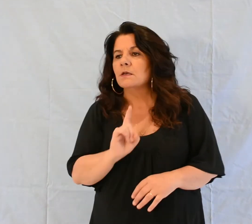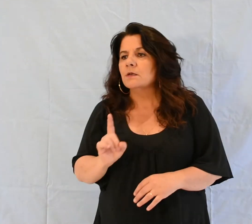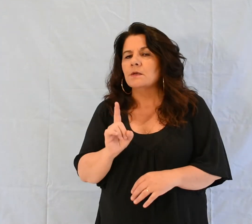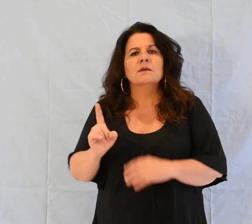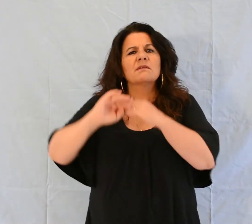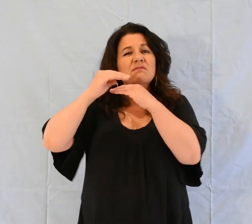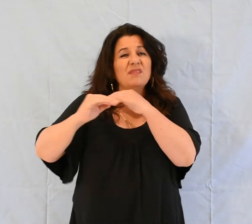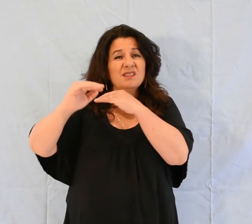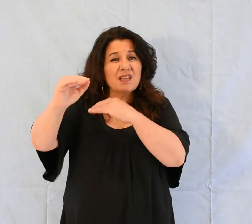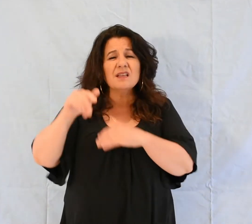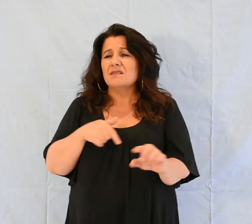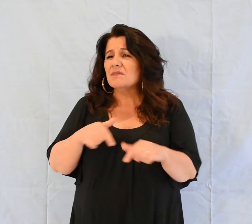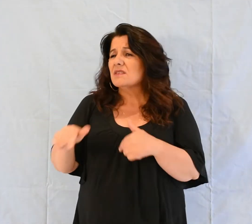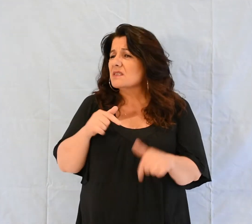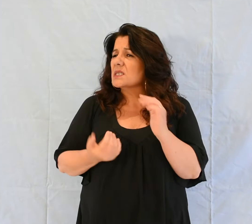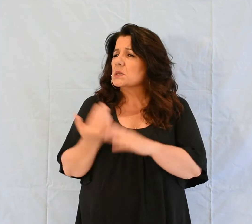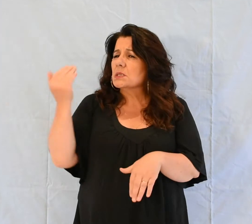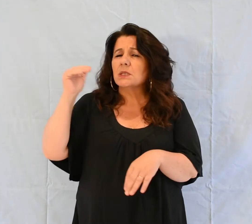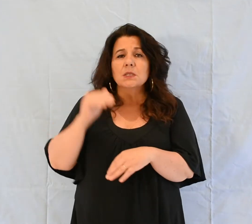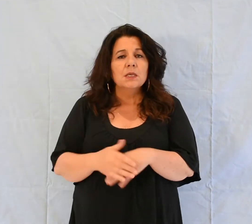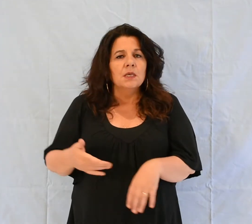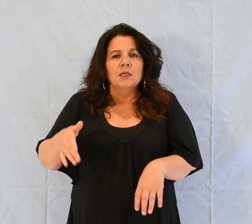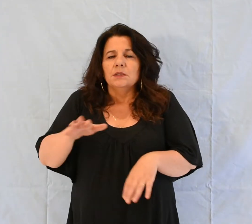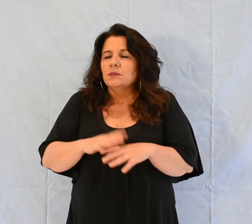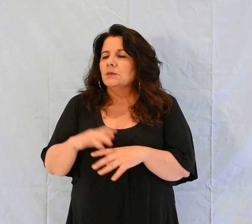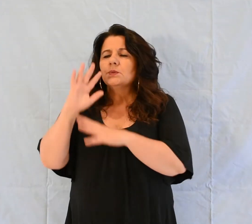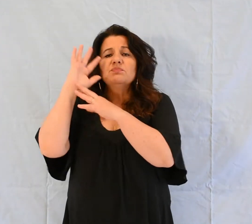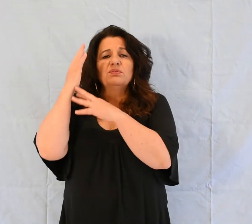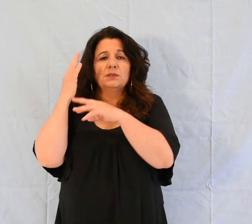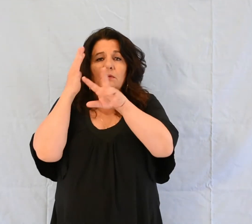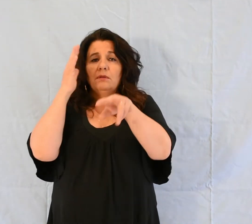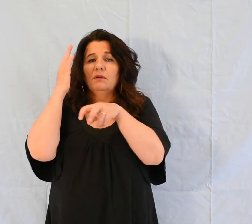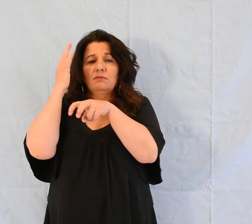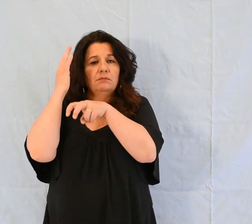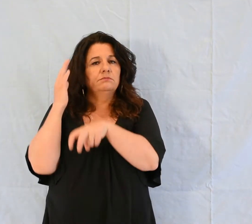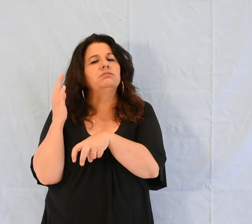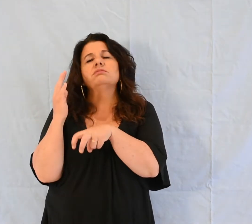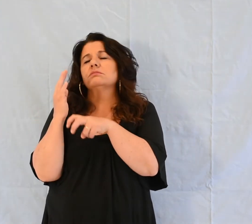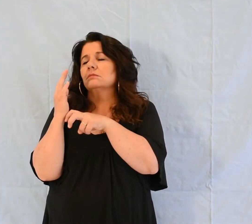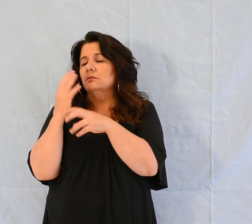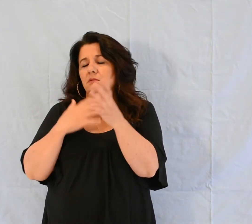mort en disant « Maintenant, Seigneur, c'en est